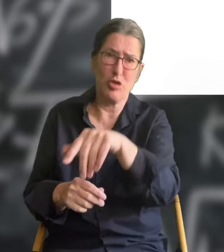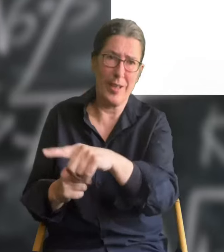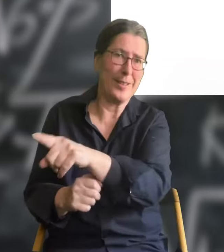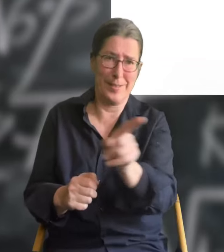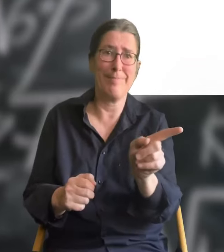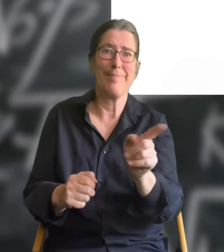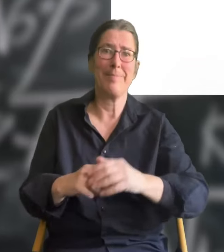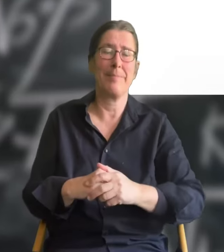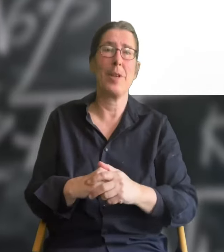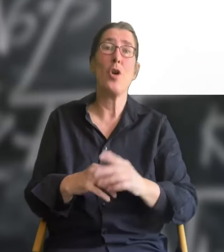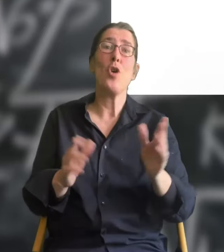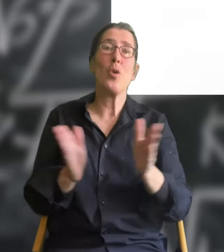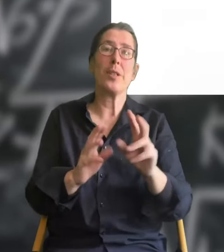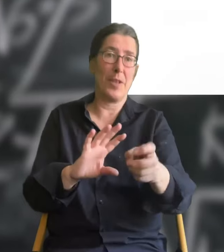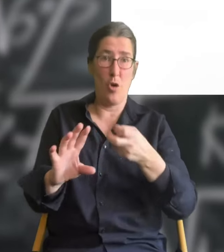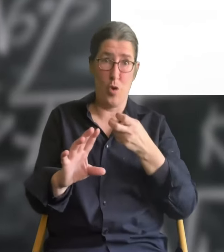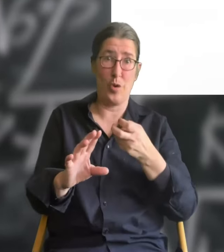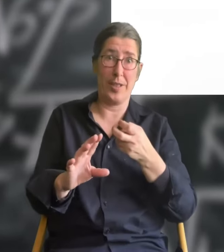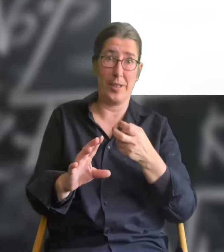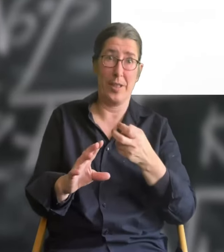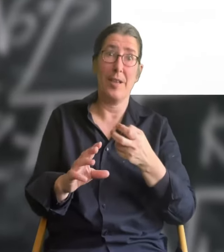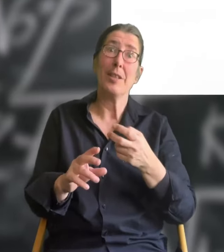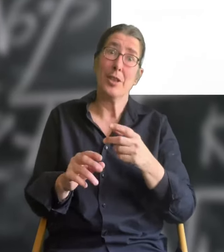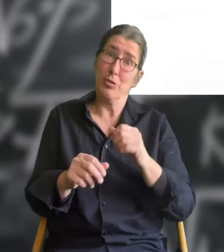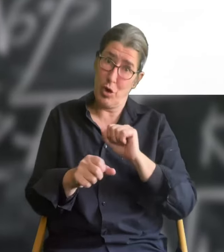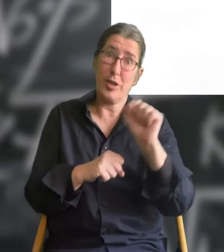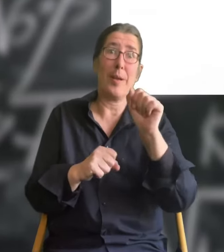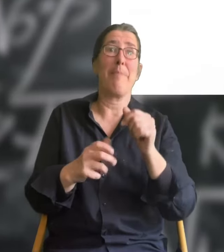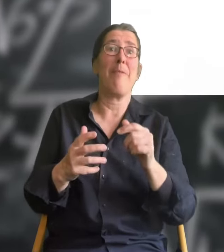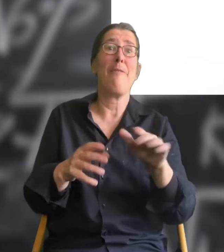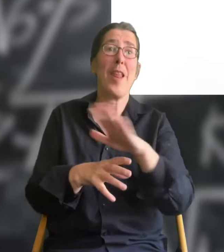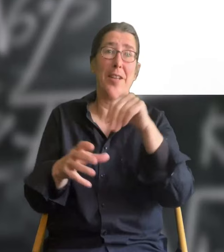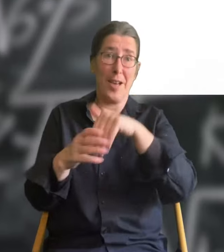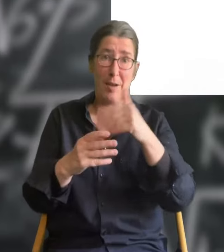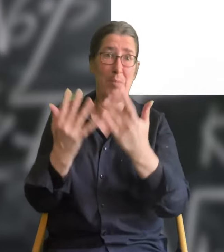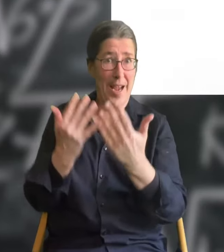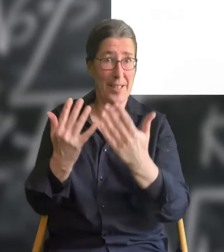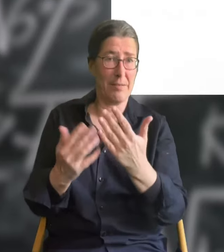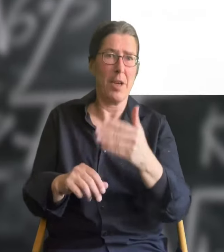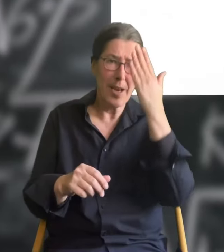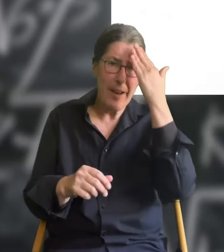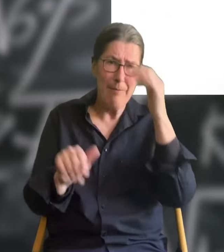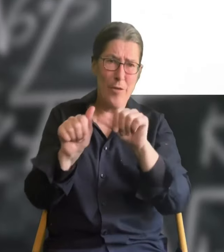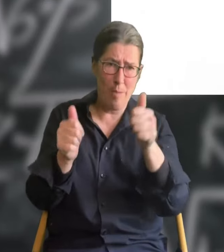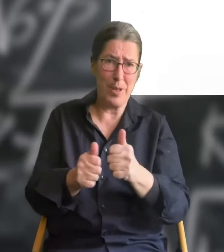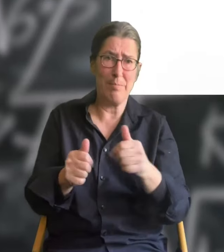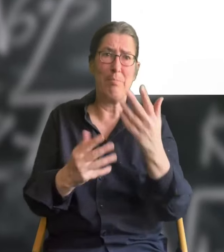kurzen Wiederholung fangen wir doch mal mit der Berechnung eines Flächeninhalts an. Ihr kennt ja schon die Formel zur Berechnung des Flächeninhalts